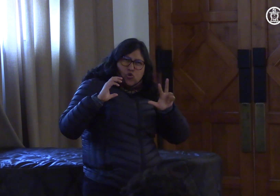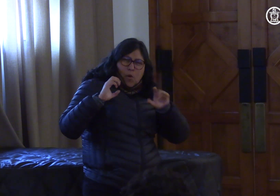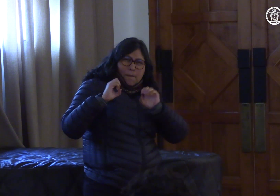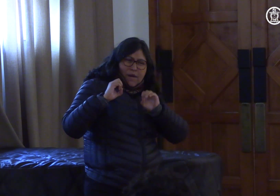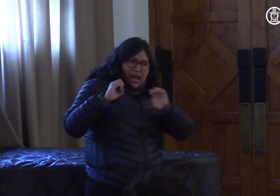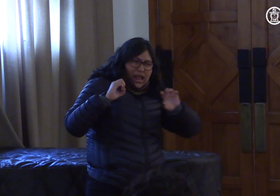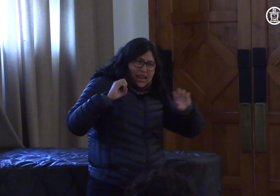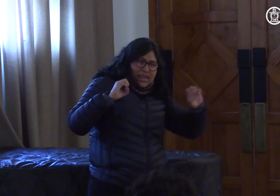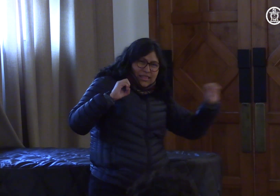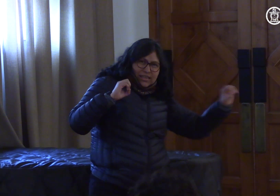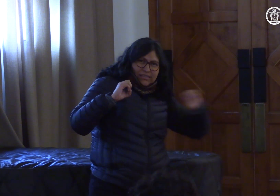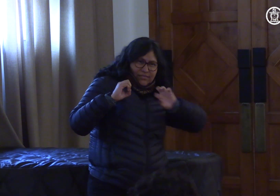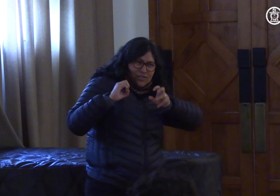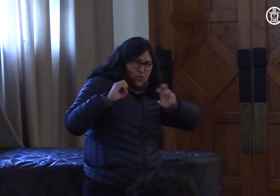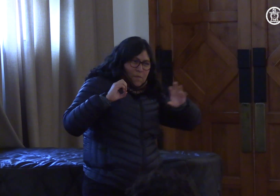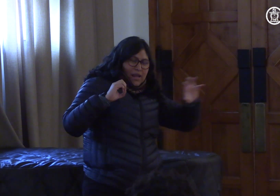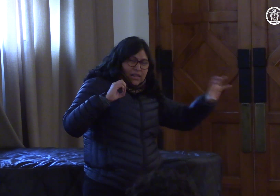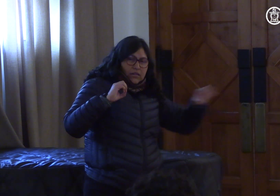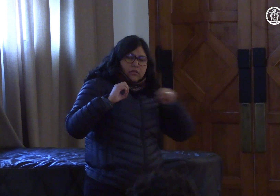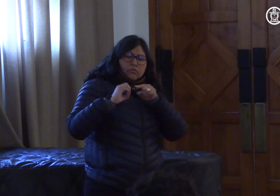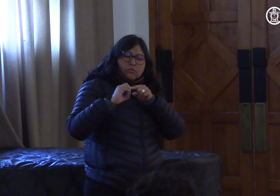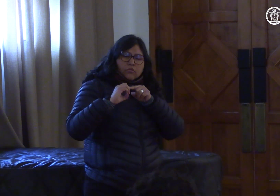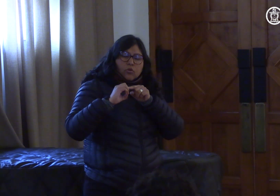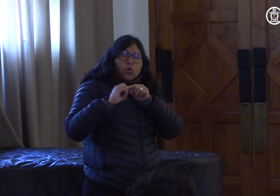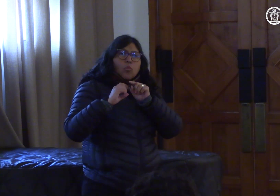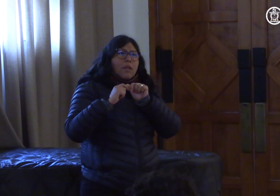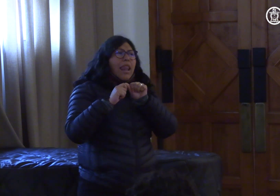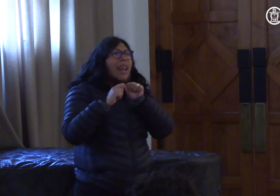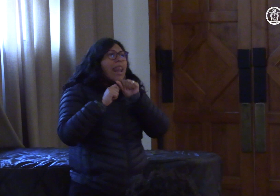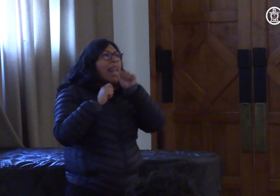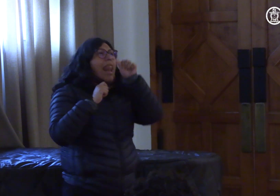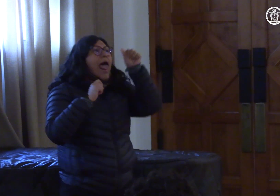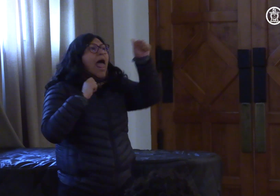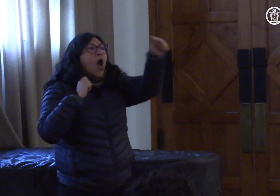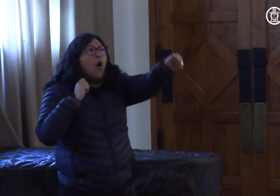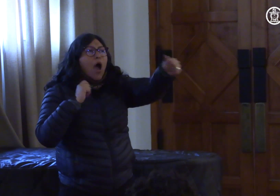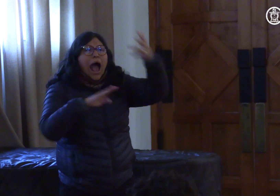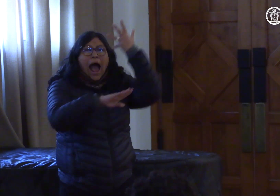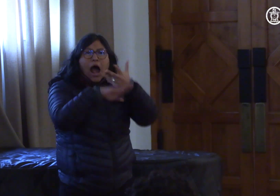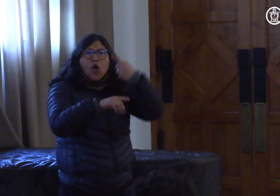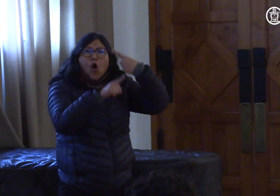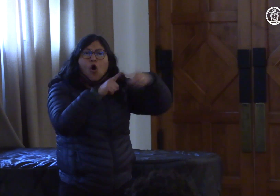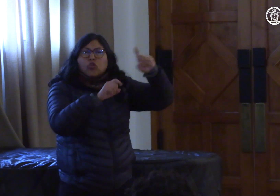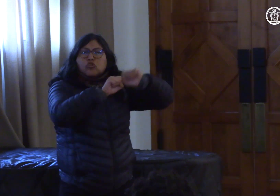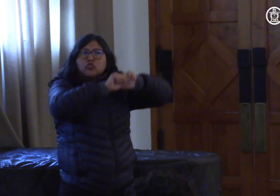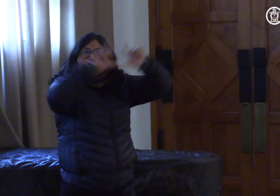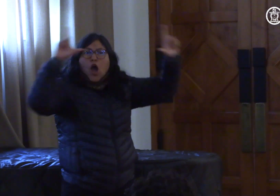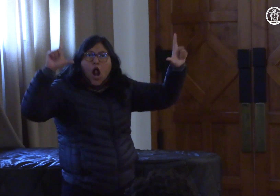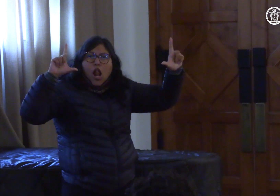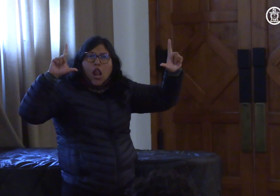como todos los asteroides, todos los planetas que hay.